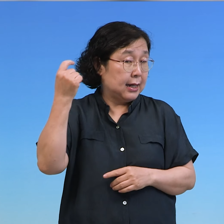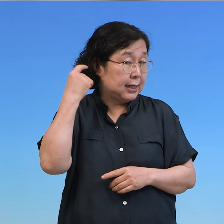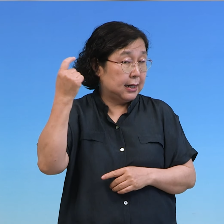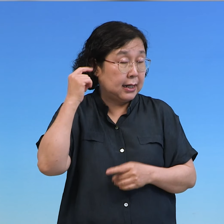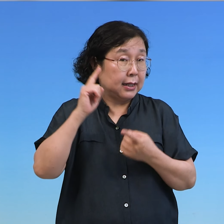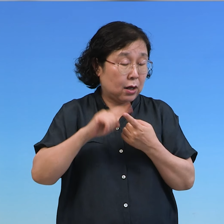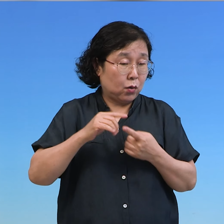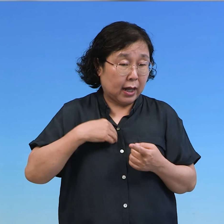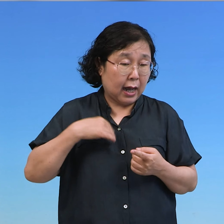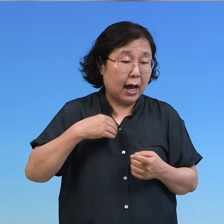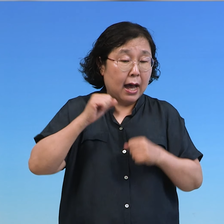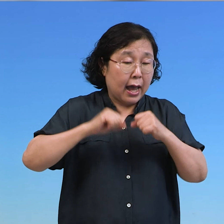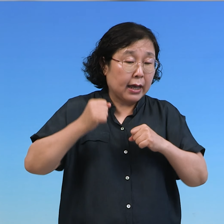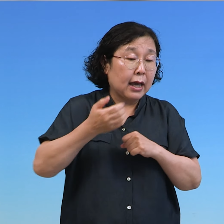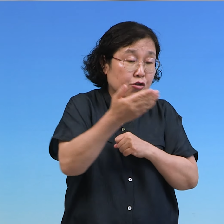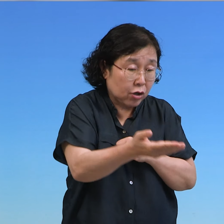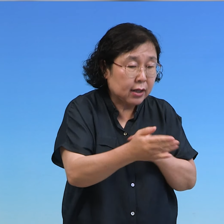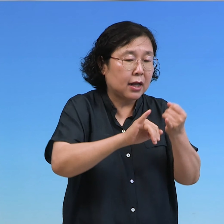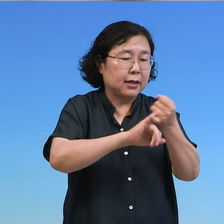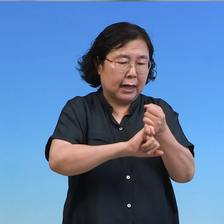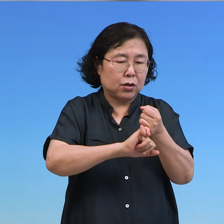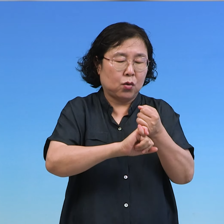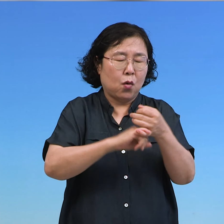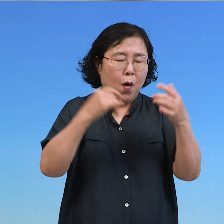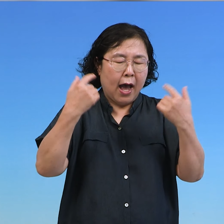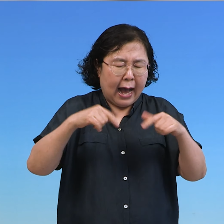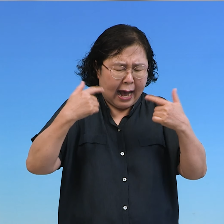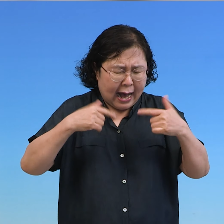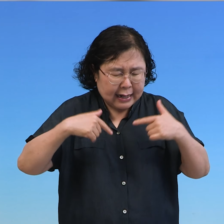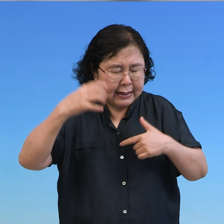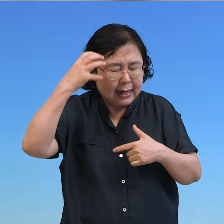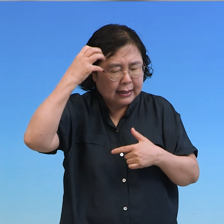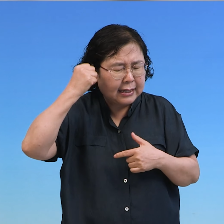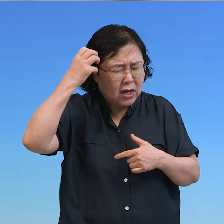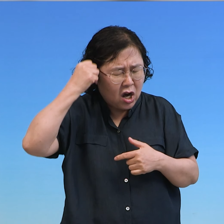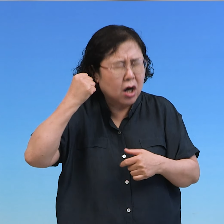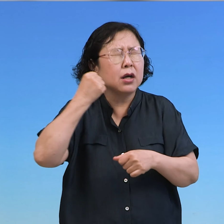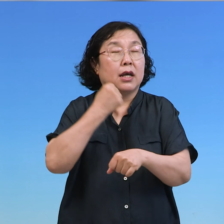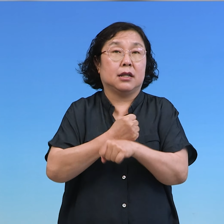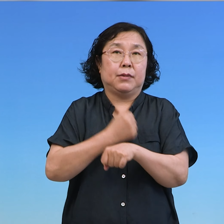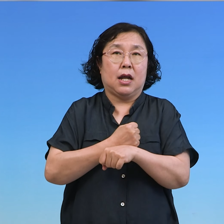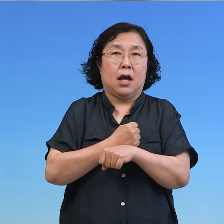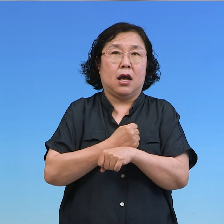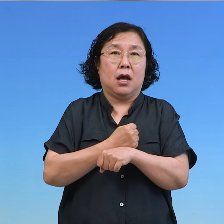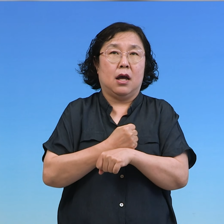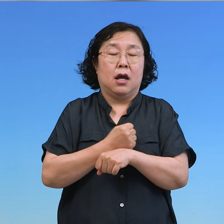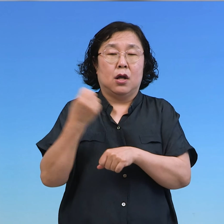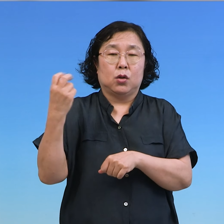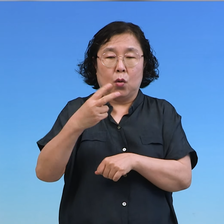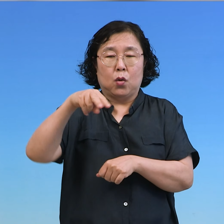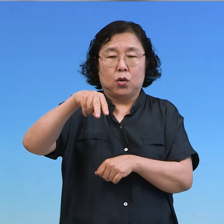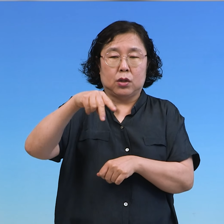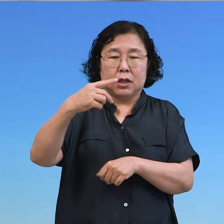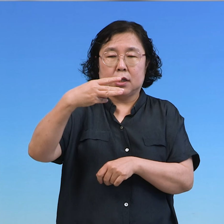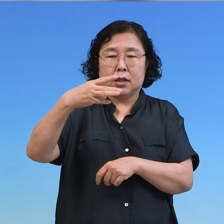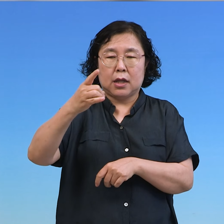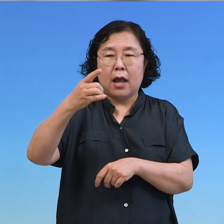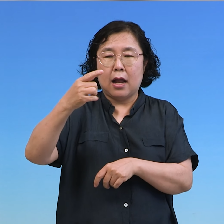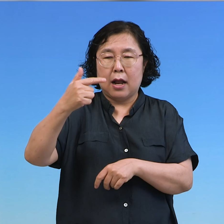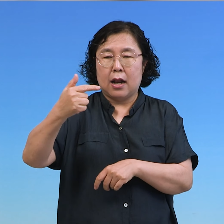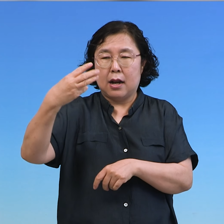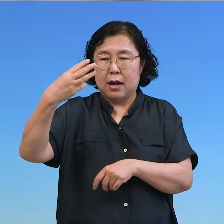계속 하나님 앞에 그 스탠리 존스가 참 89세 어른인데도 불구하고 난 이렇게 지금 누워있으면